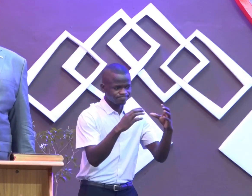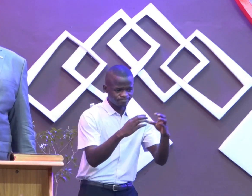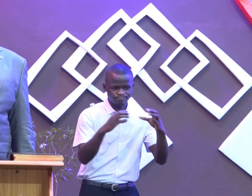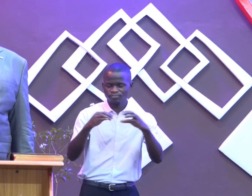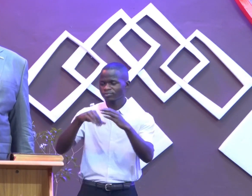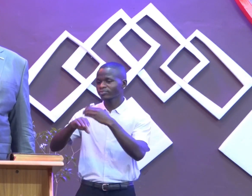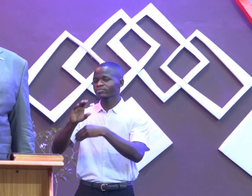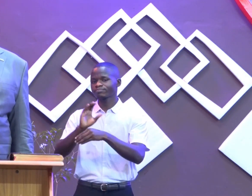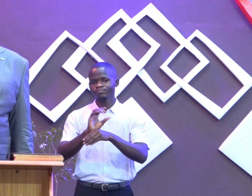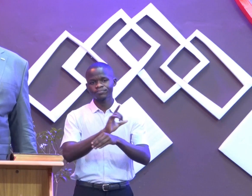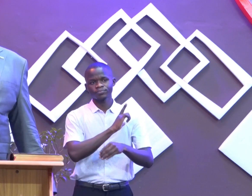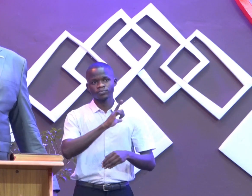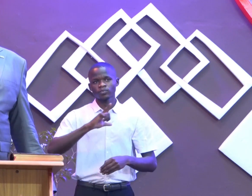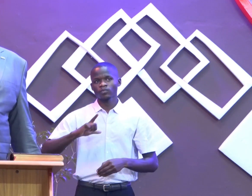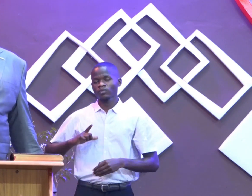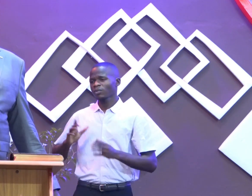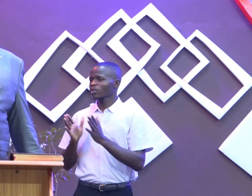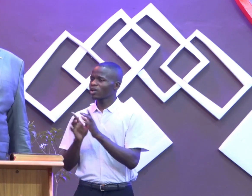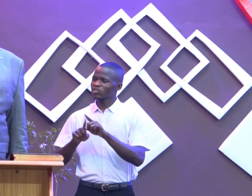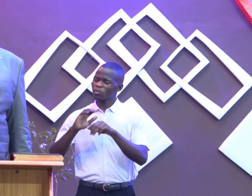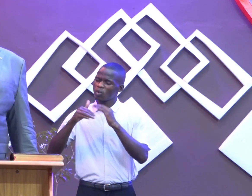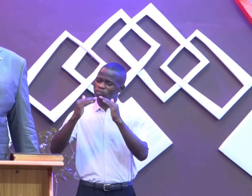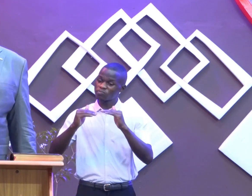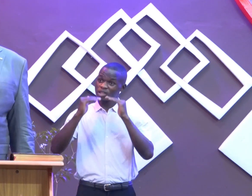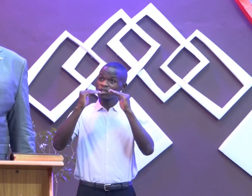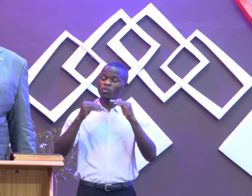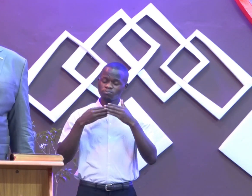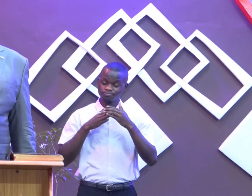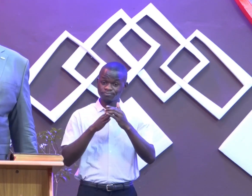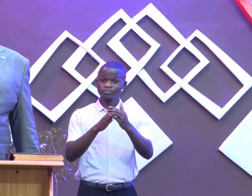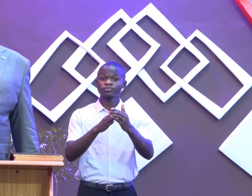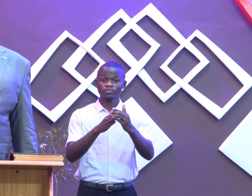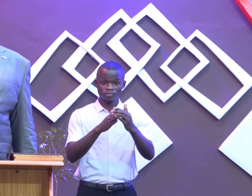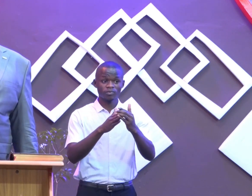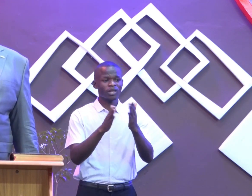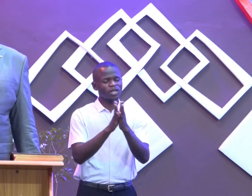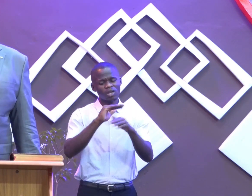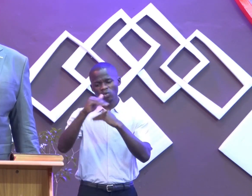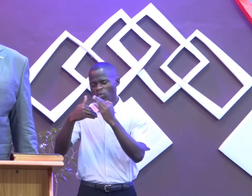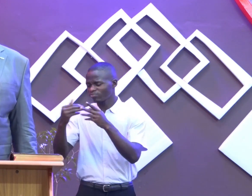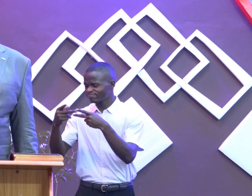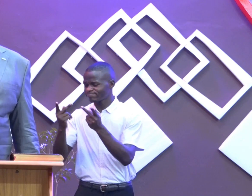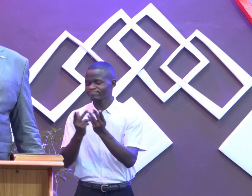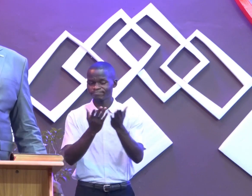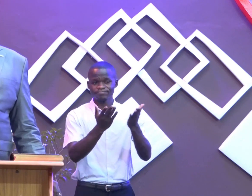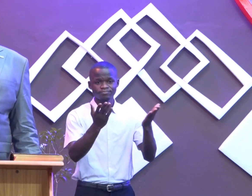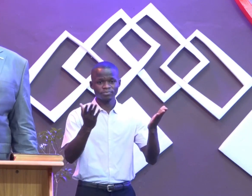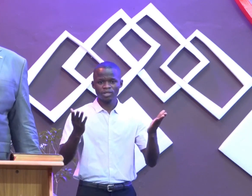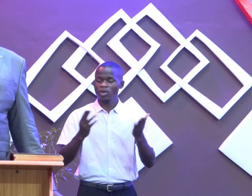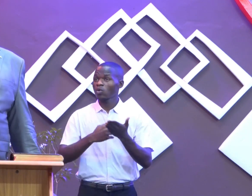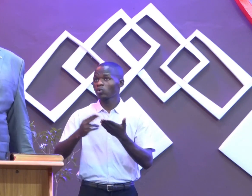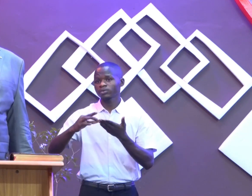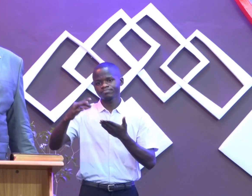mnyumba mukama, mubuli level yone yobu klembese, mubuli area yona,